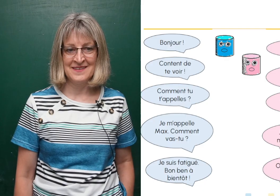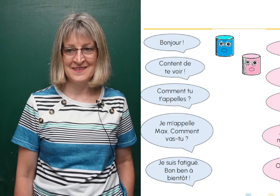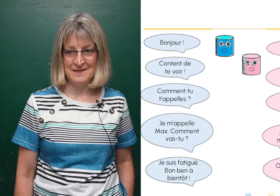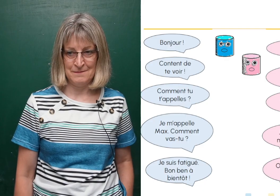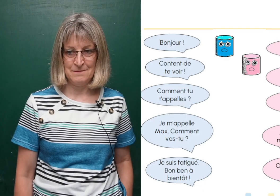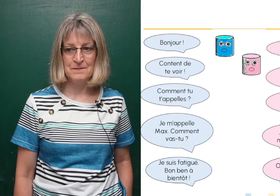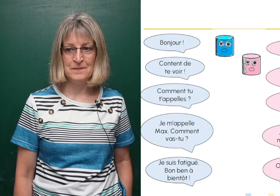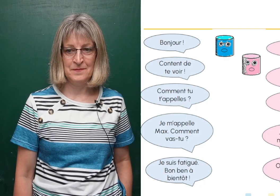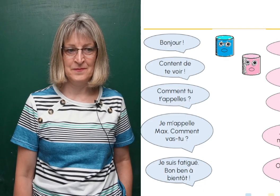Mhm.